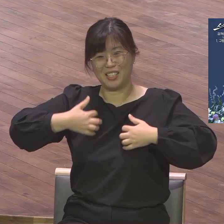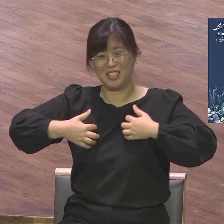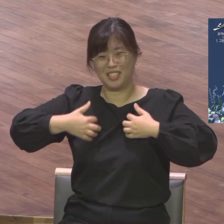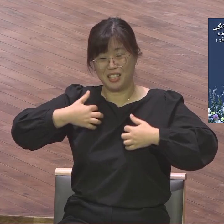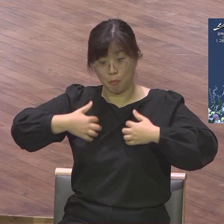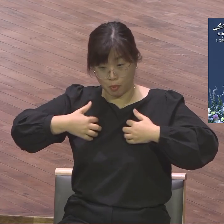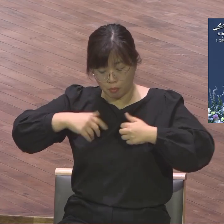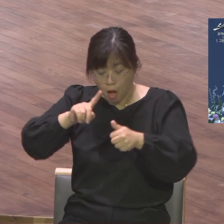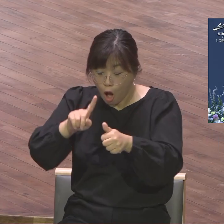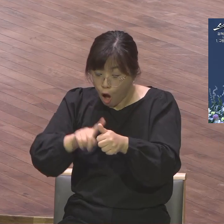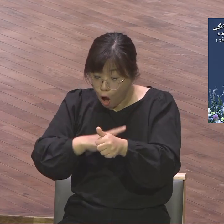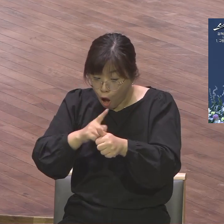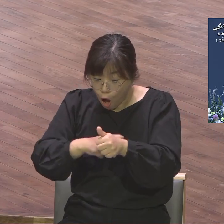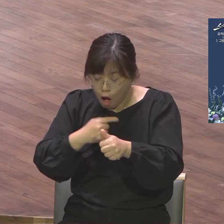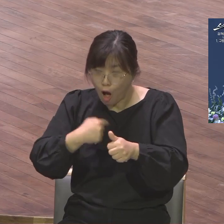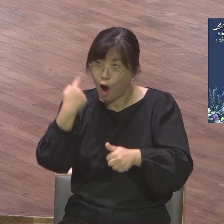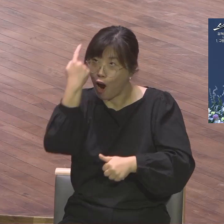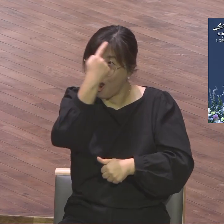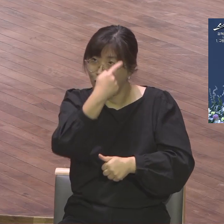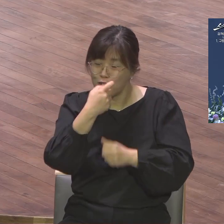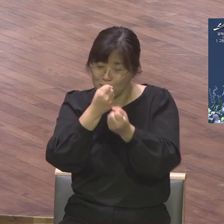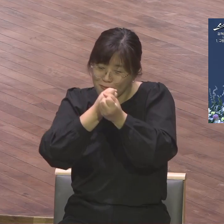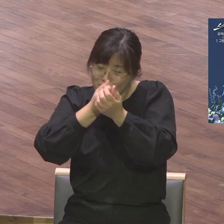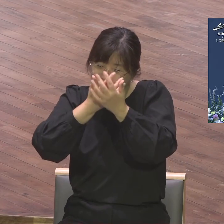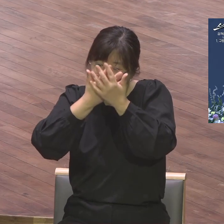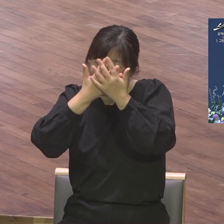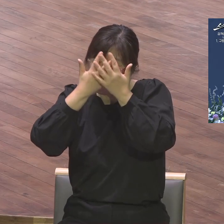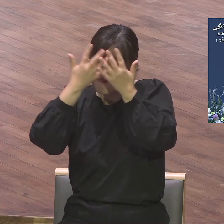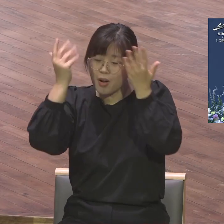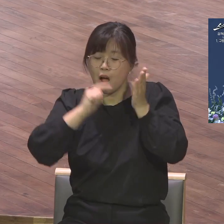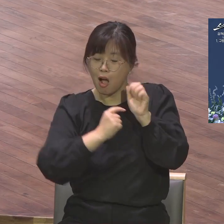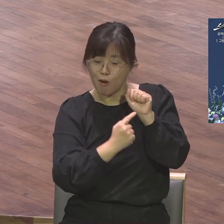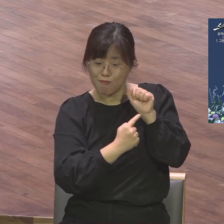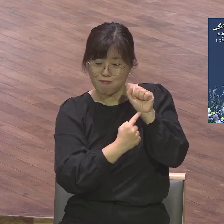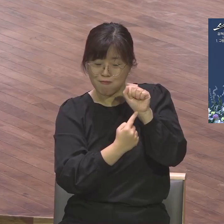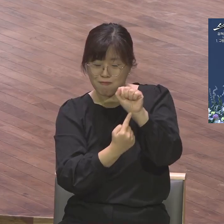통해서 표정을 통해서 나오게 돼 있어요.